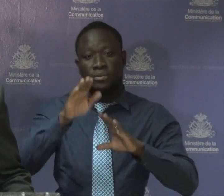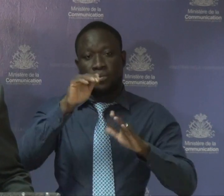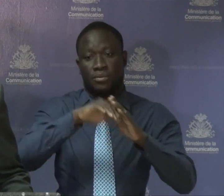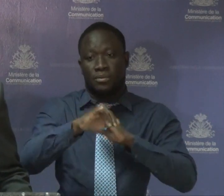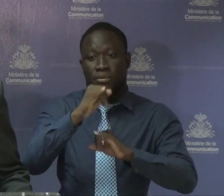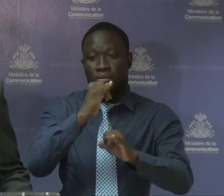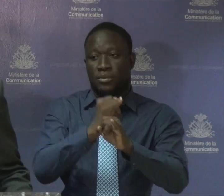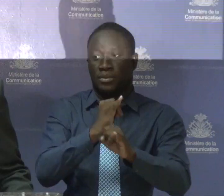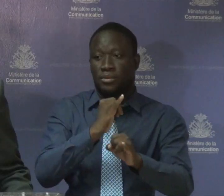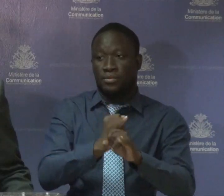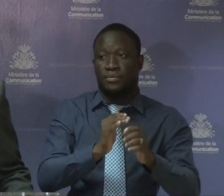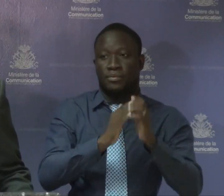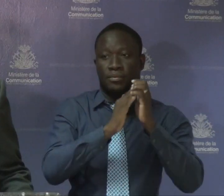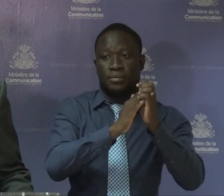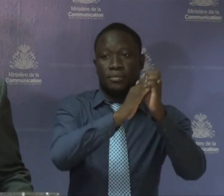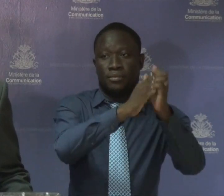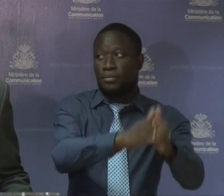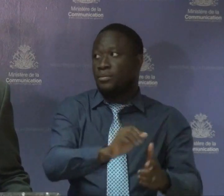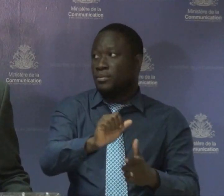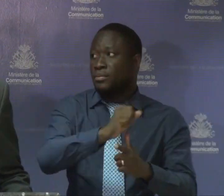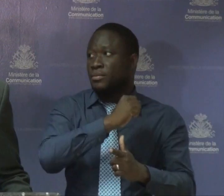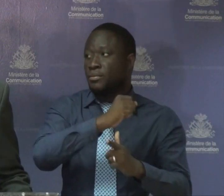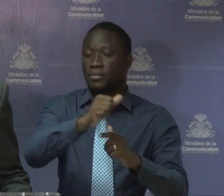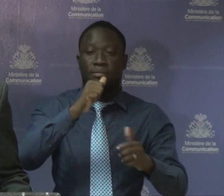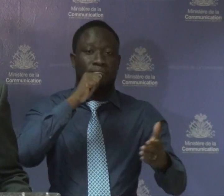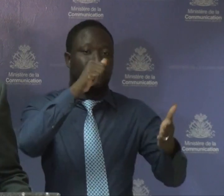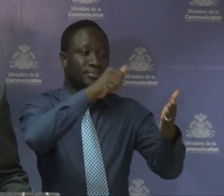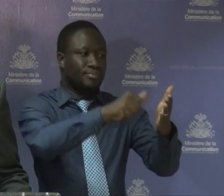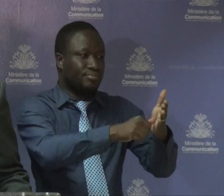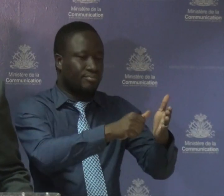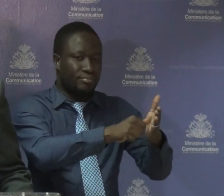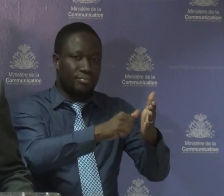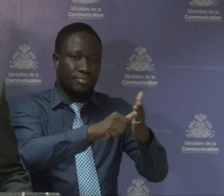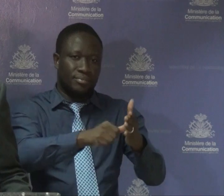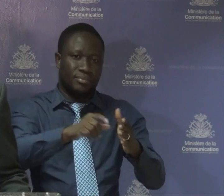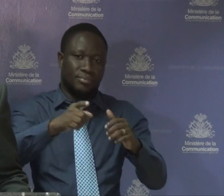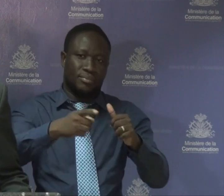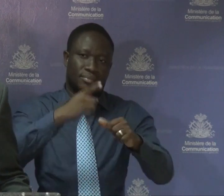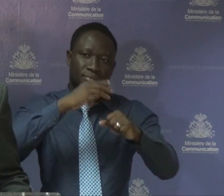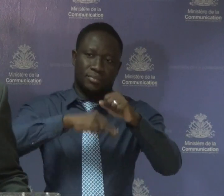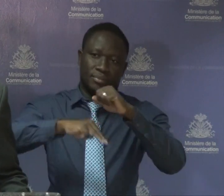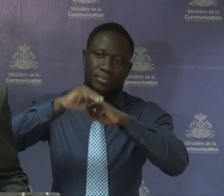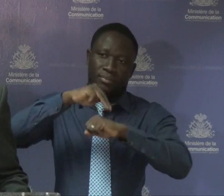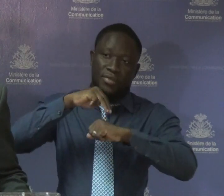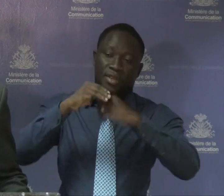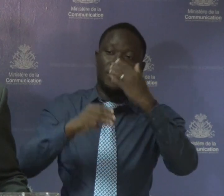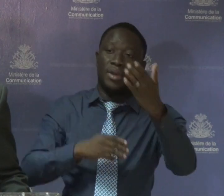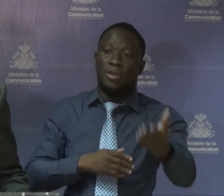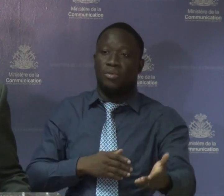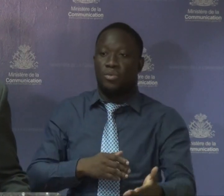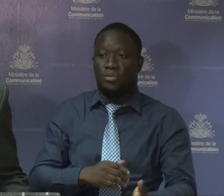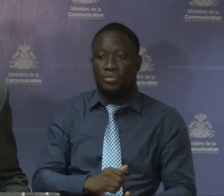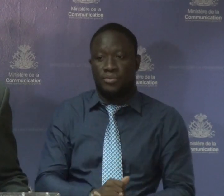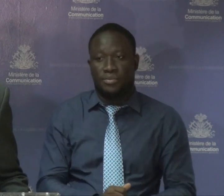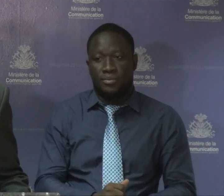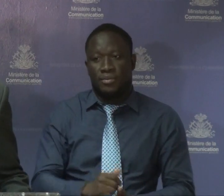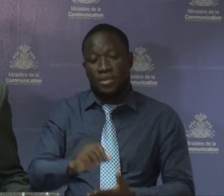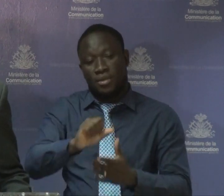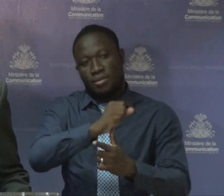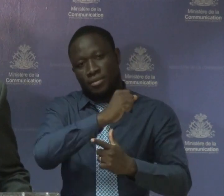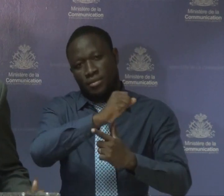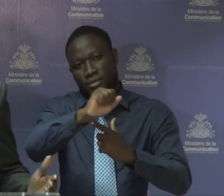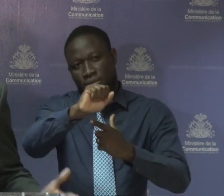l'institution qu'il a dirigé, hein, selon l'aide de cadrage que le Premier ministre Jacques Guy Lafontaine a fait, et